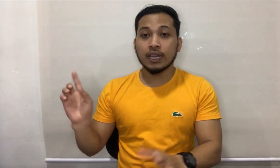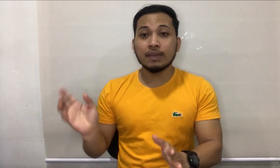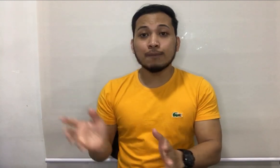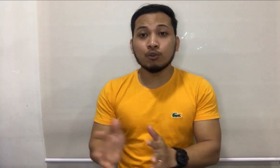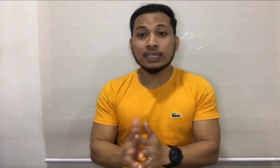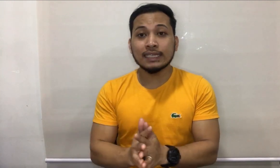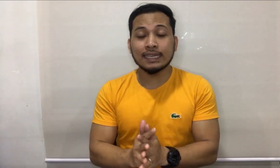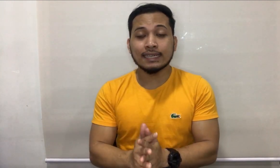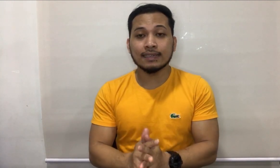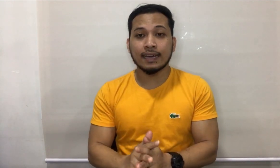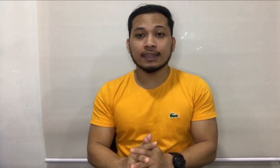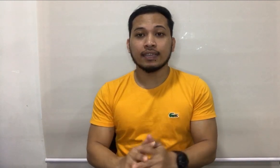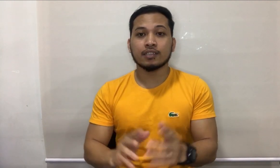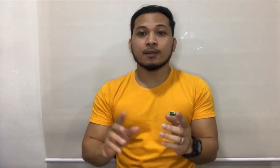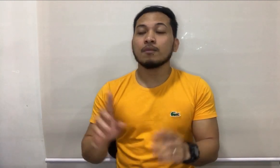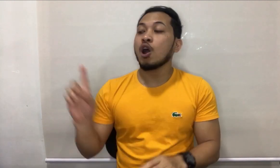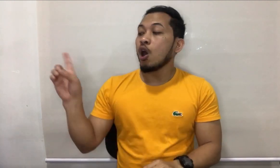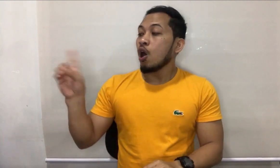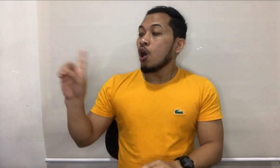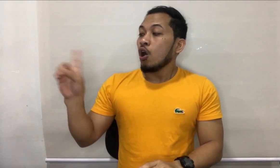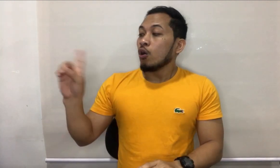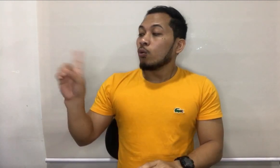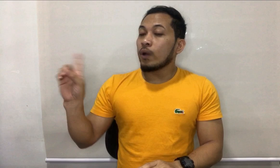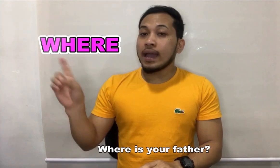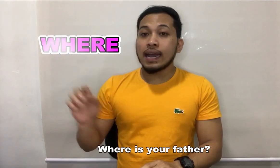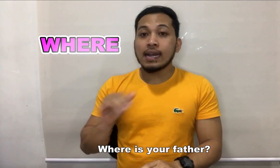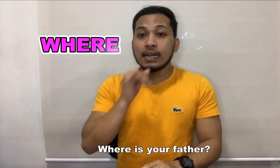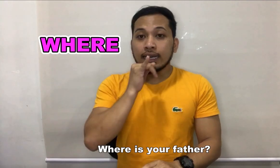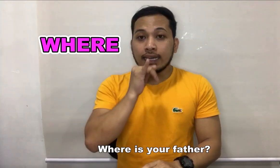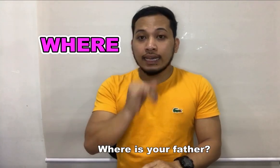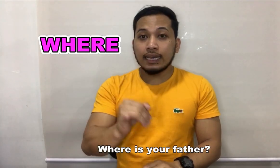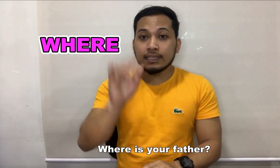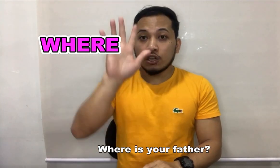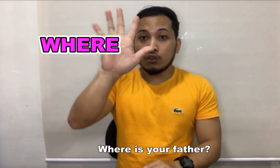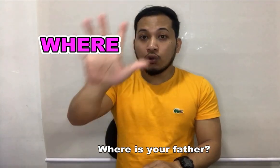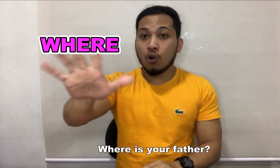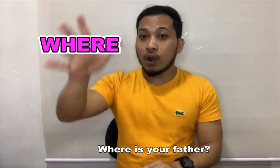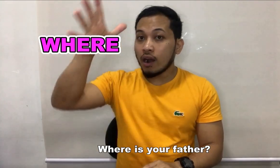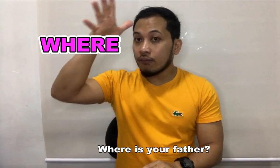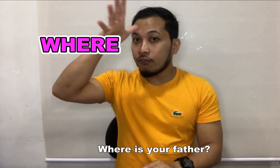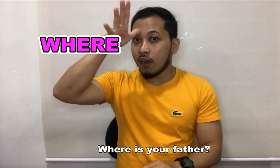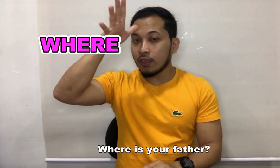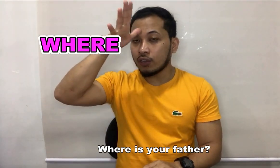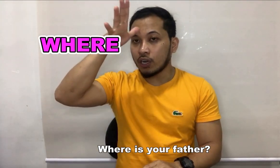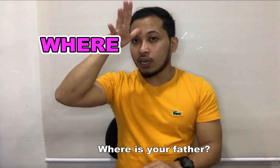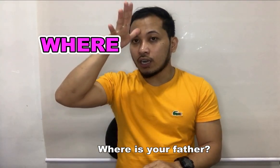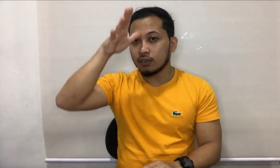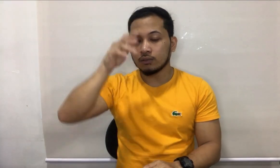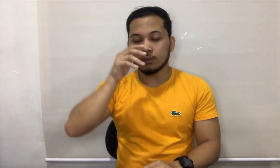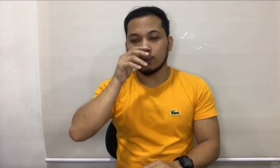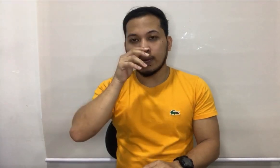Okay, gamitin po natin siya sa isang sentence. Where is your father?